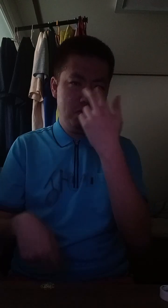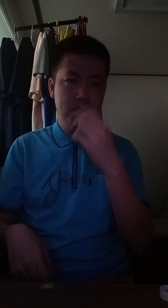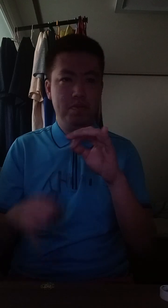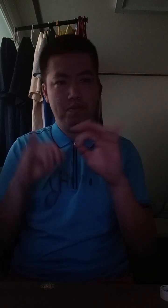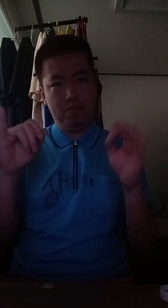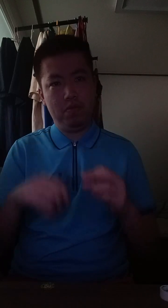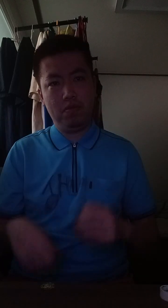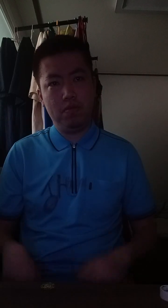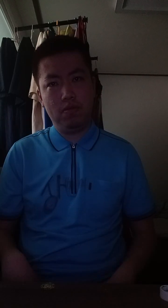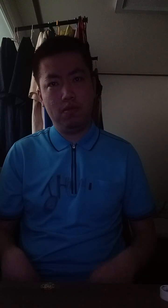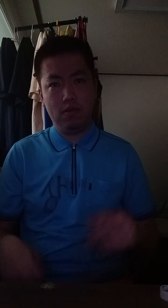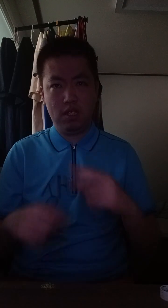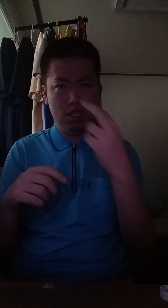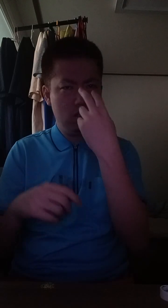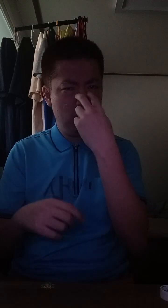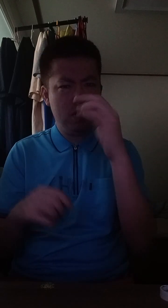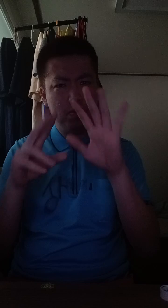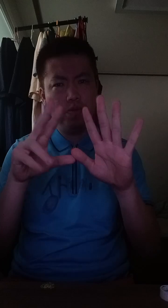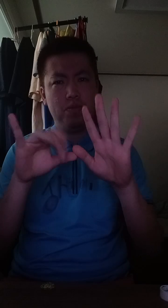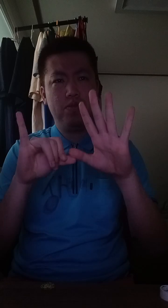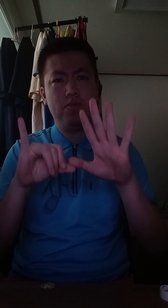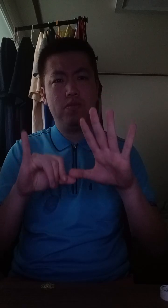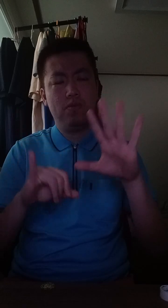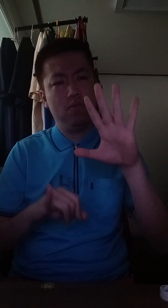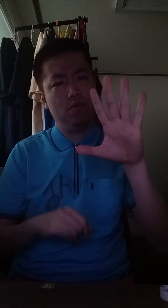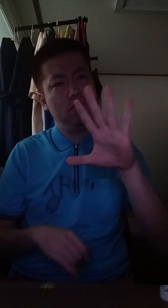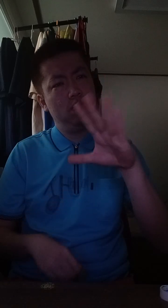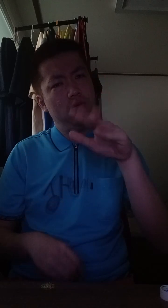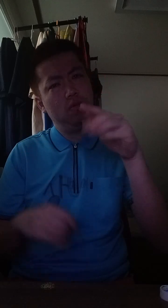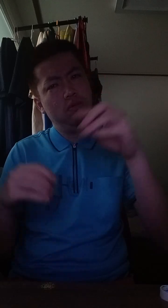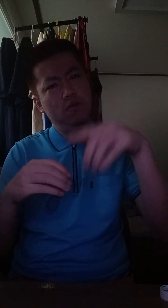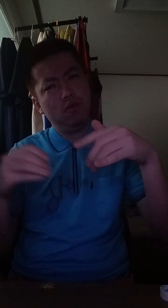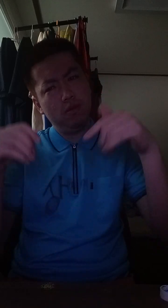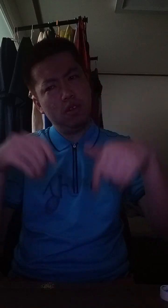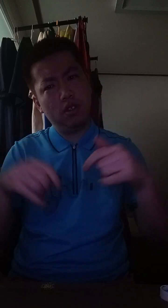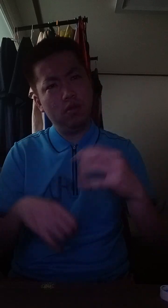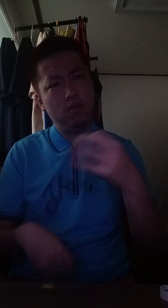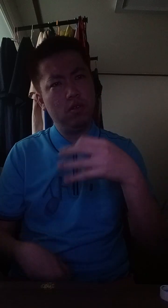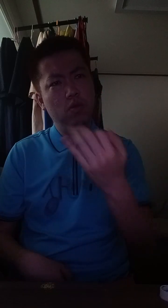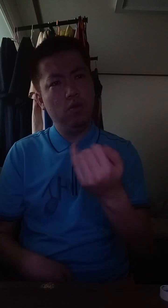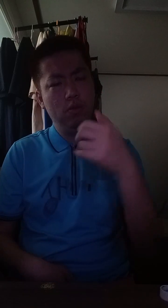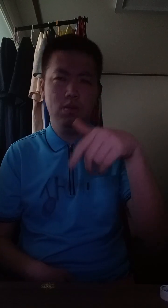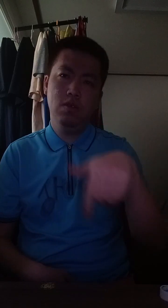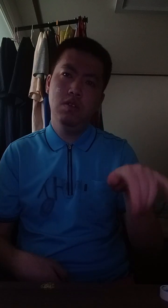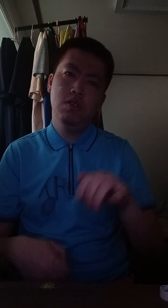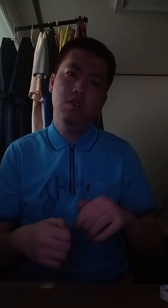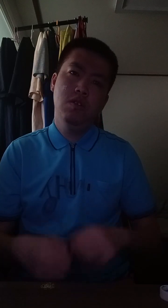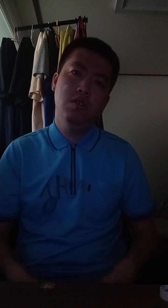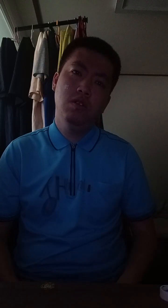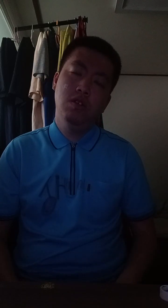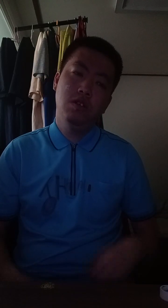56%, 전방 주시율은 85%로 크게 떨어진다는 연구 결과가 있습니다. 혼잡한